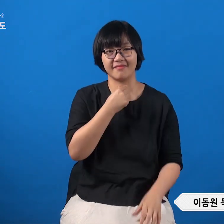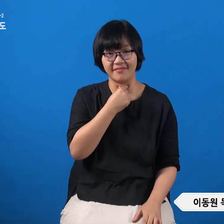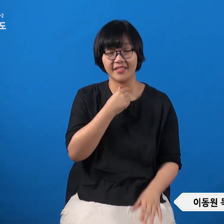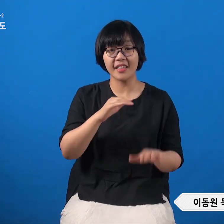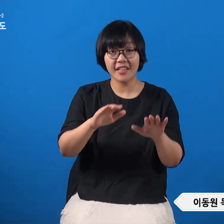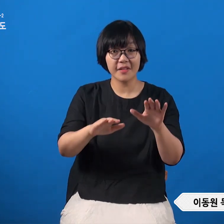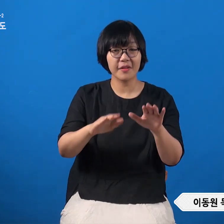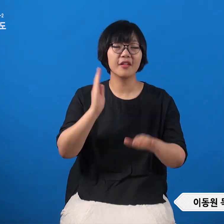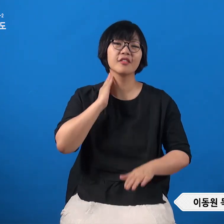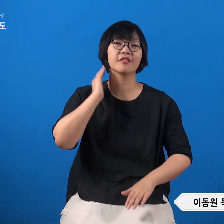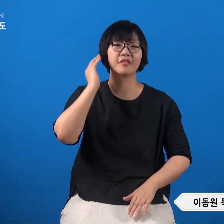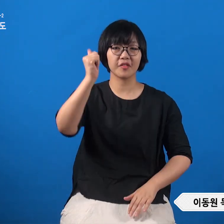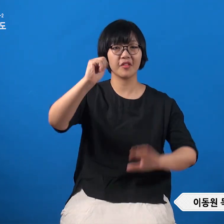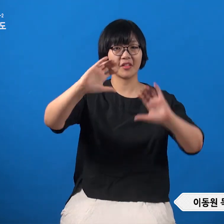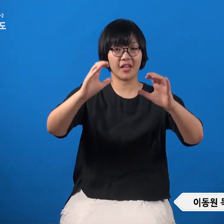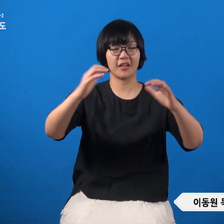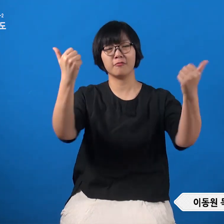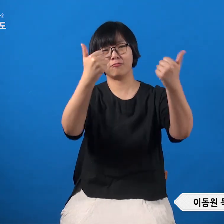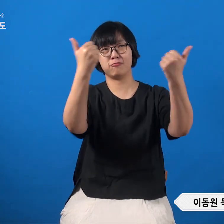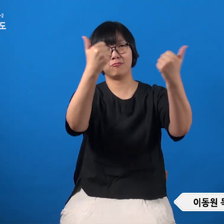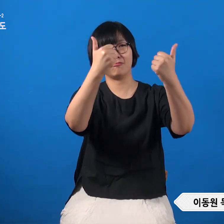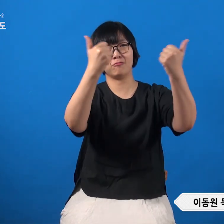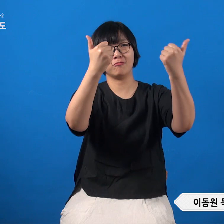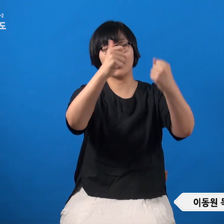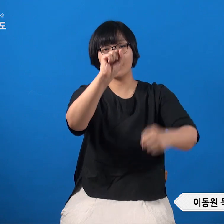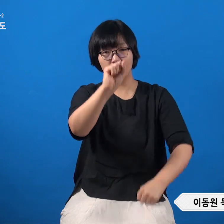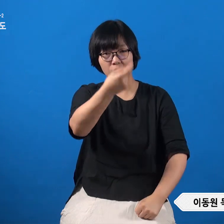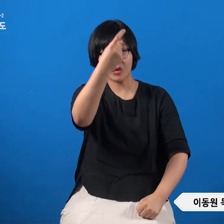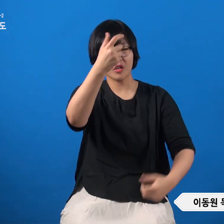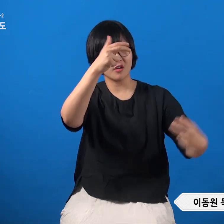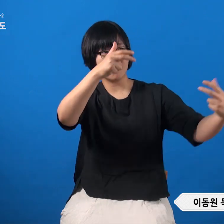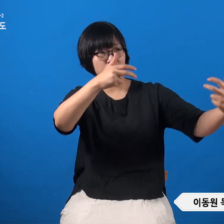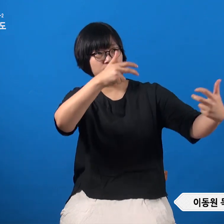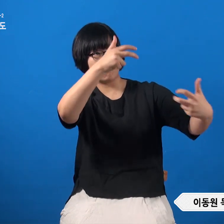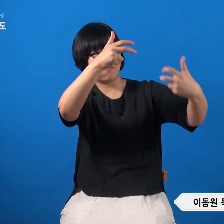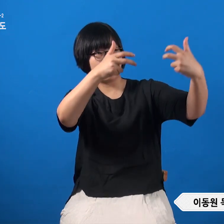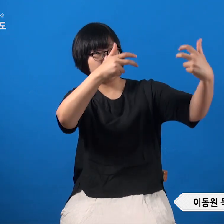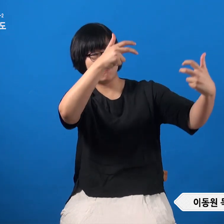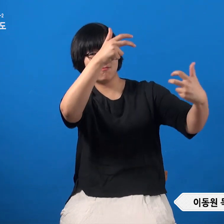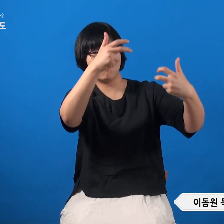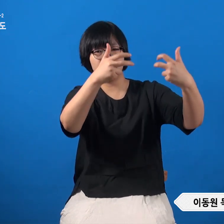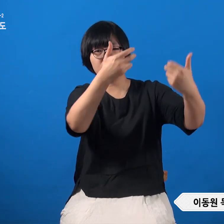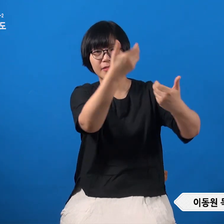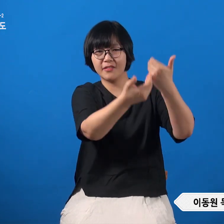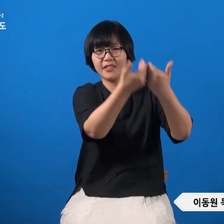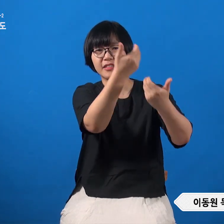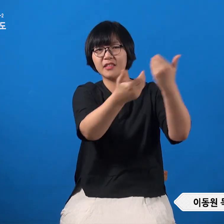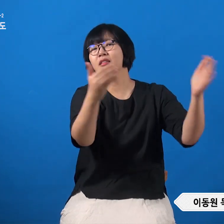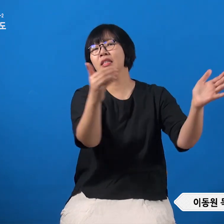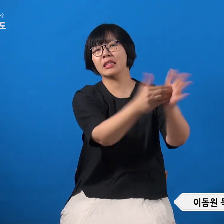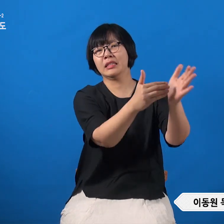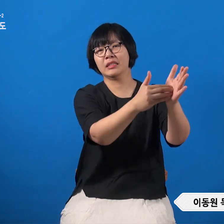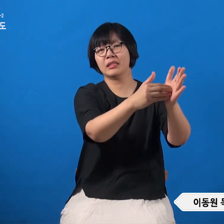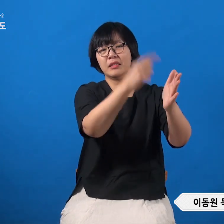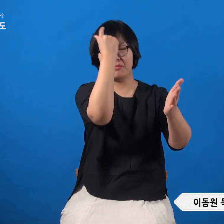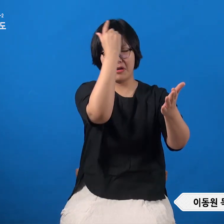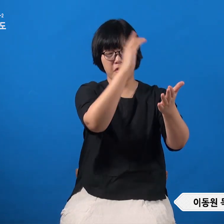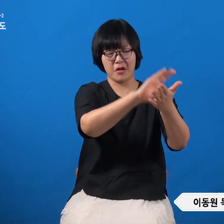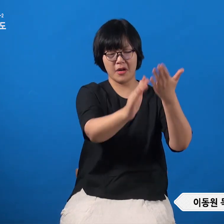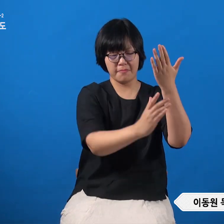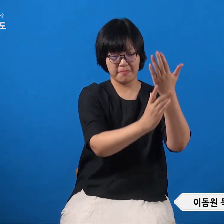이번에 정상회담을 통해서 제발 이런 대결의 역사를 끝내고 이 나라가 고요한 한반도가